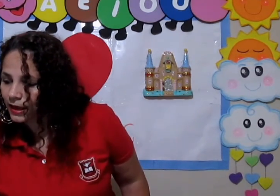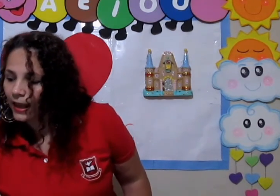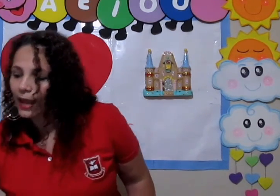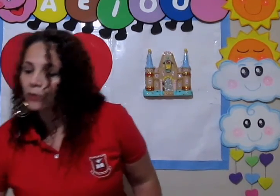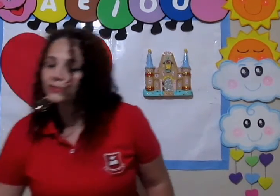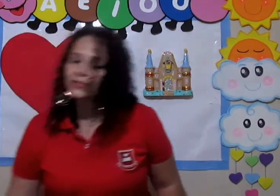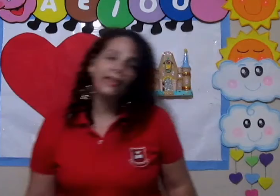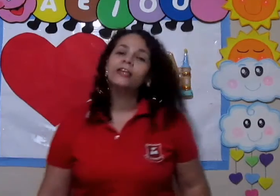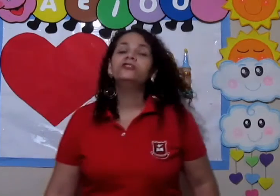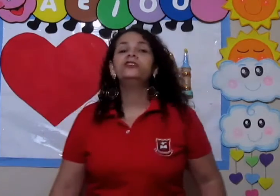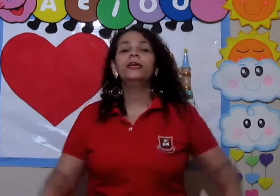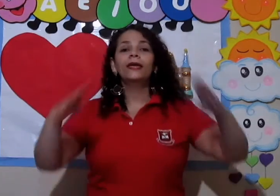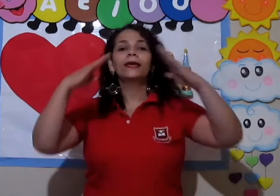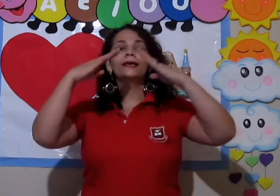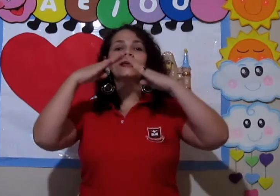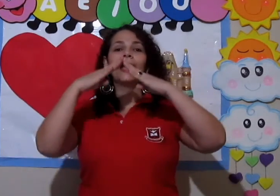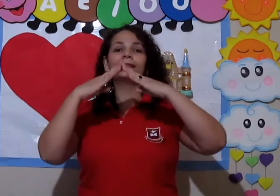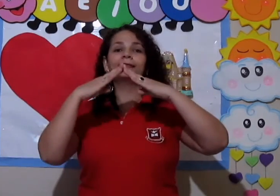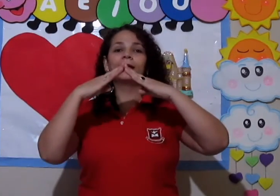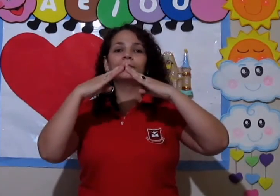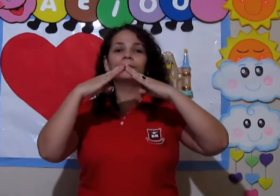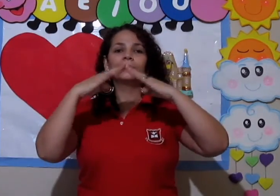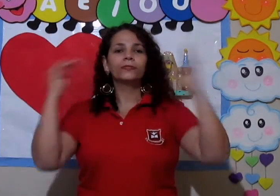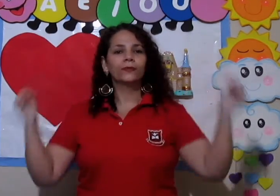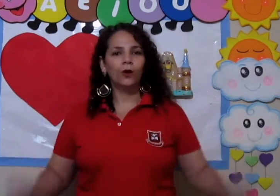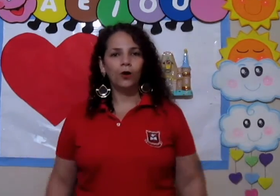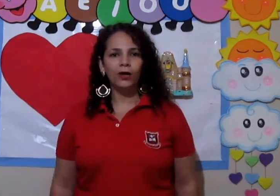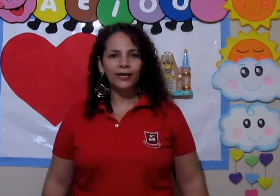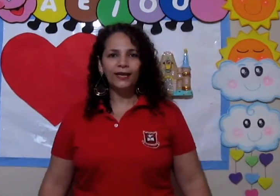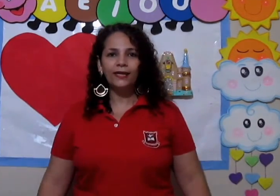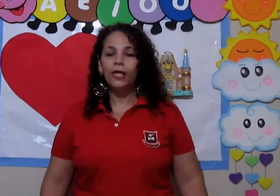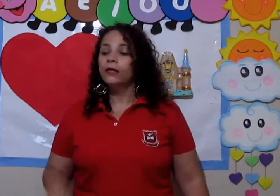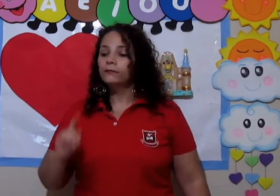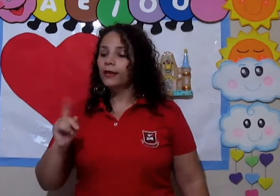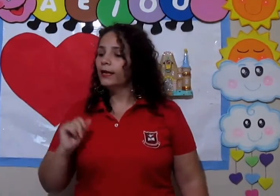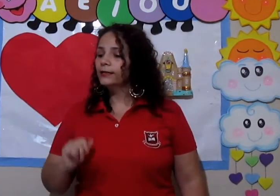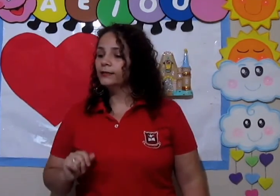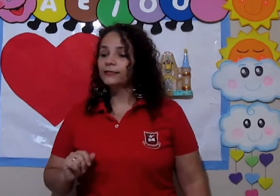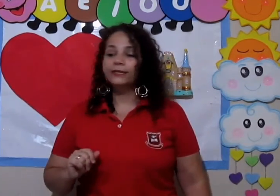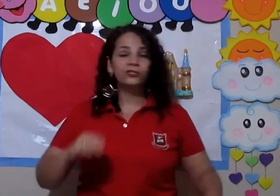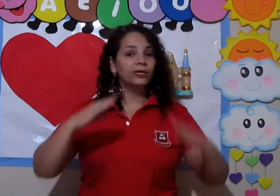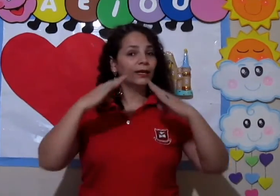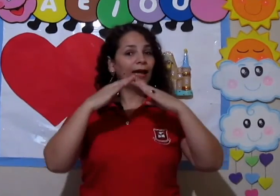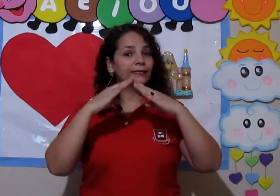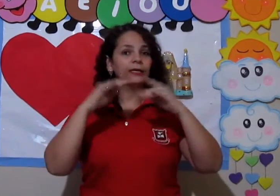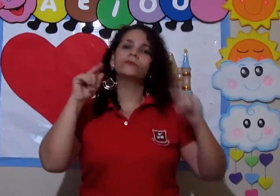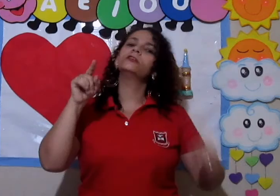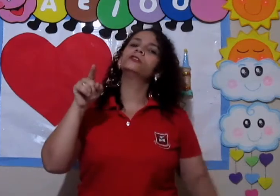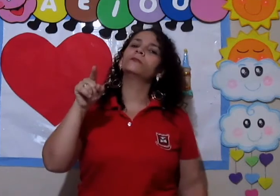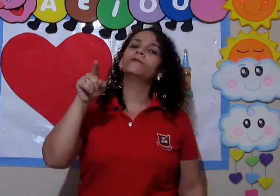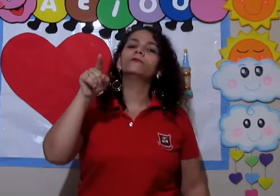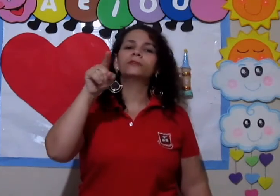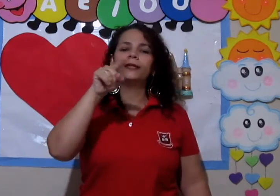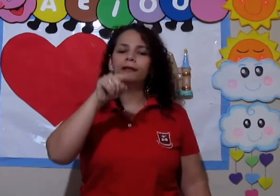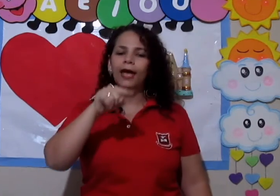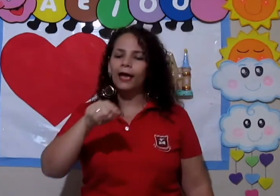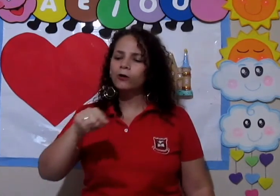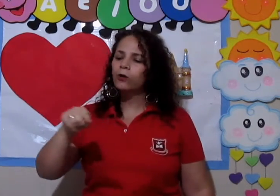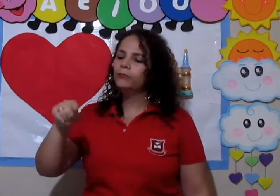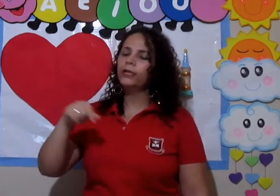É o C de casa, ok? Tem a letrinha C de casa, que vocês também vão treinar, cobrindo